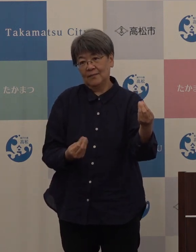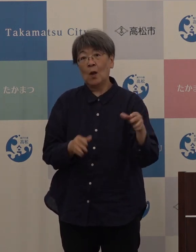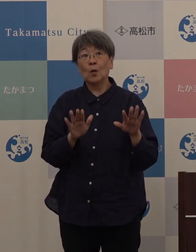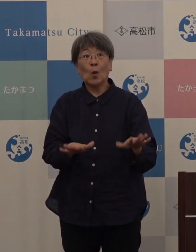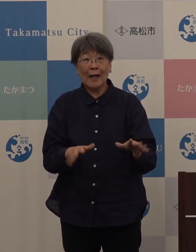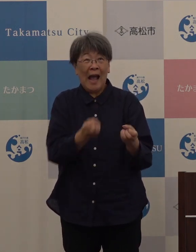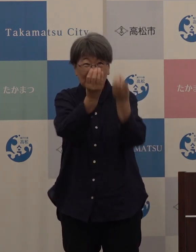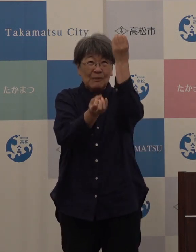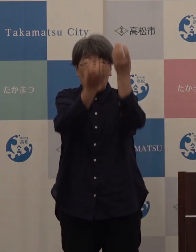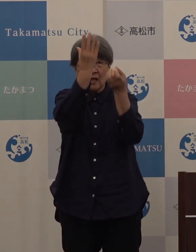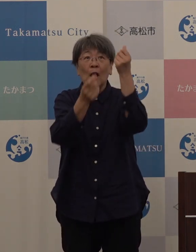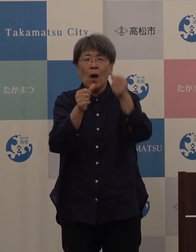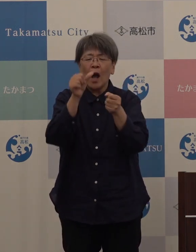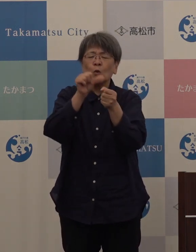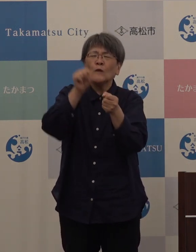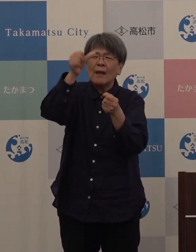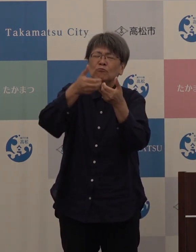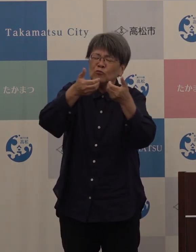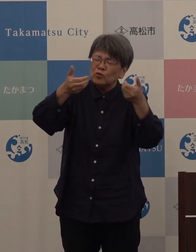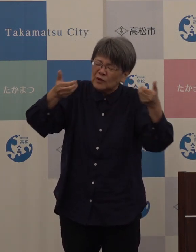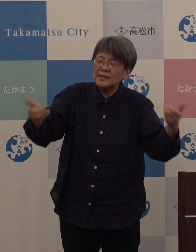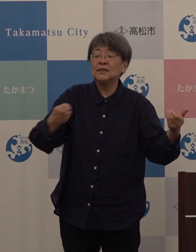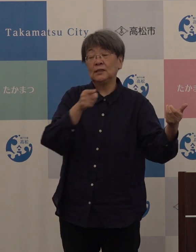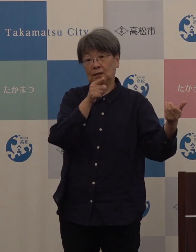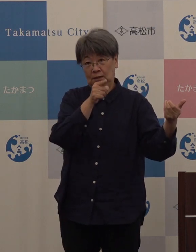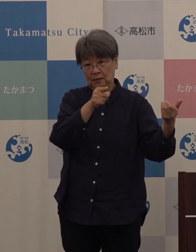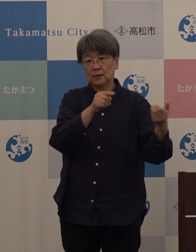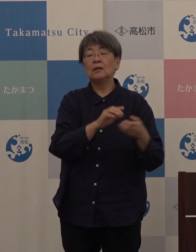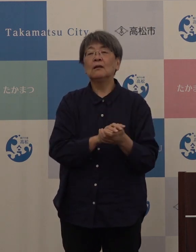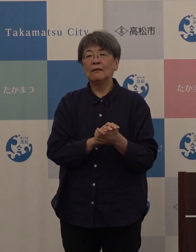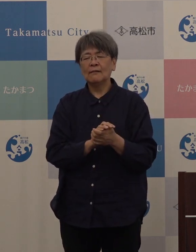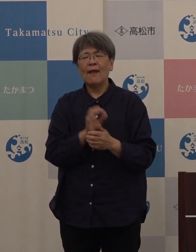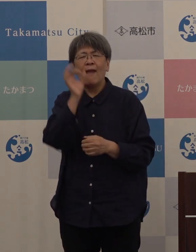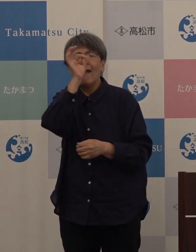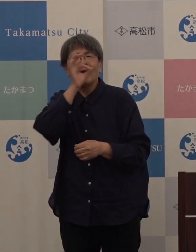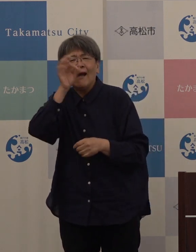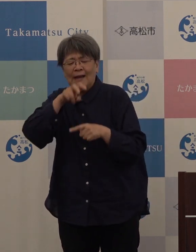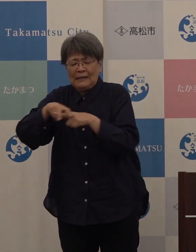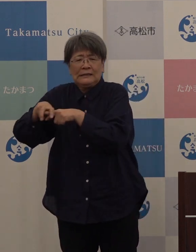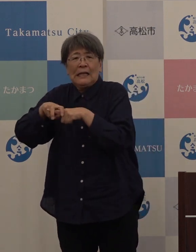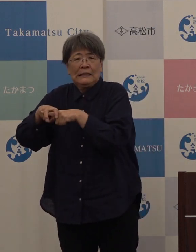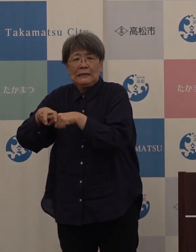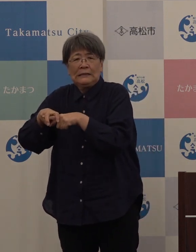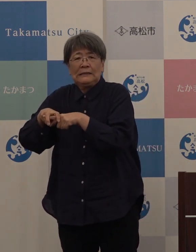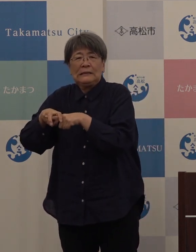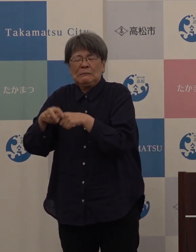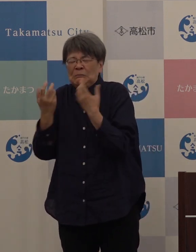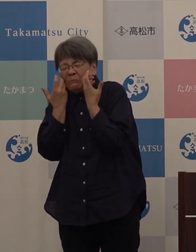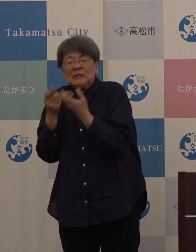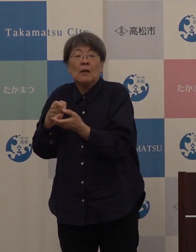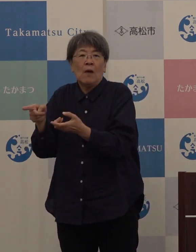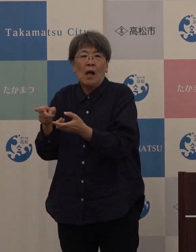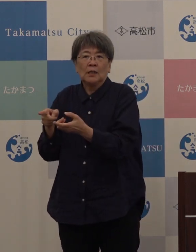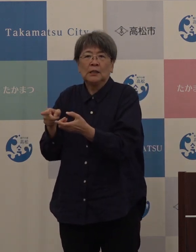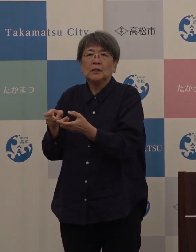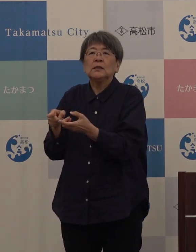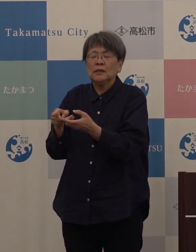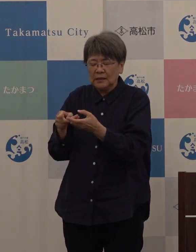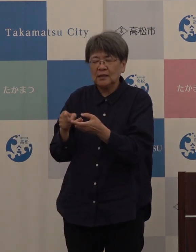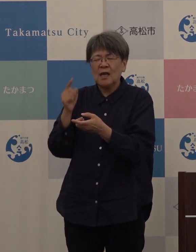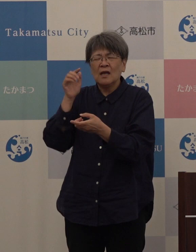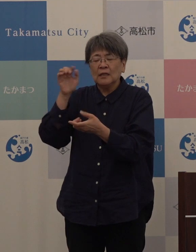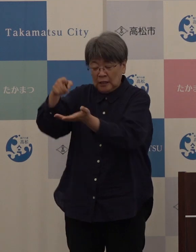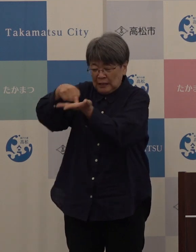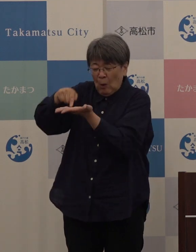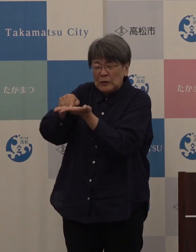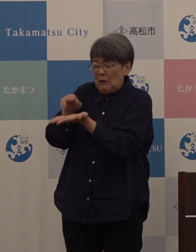年ぶりということで大きな期待もございましたが、一方で観覧席が確保できないという事情等もございまして、大幅な規模縮小で